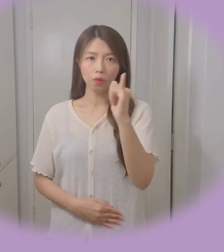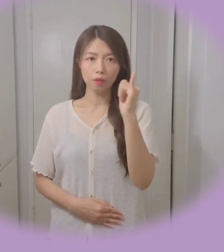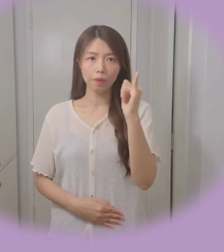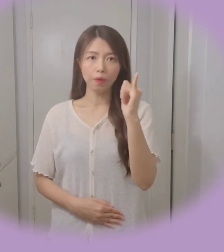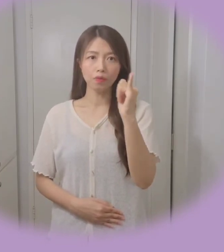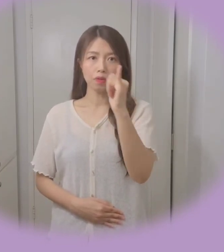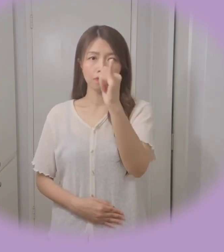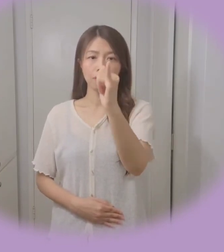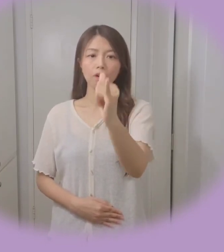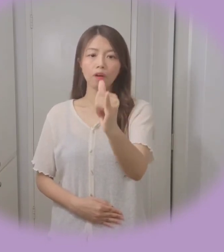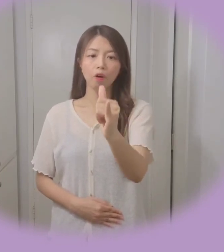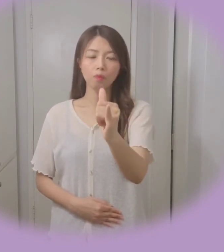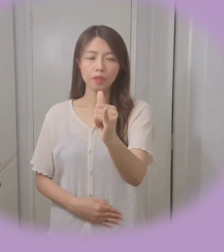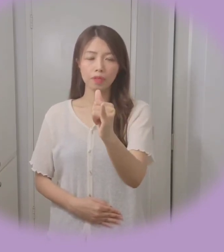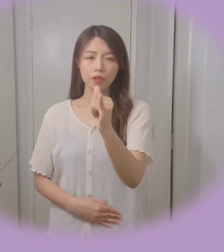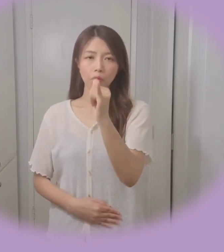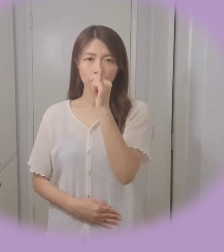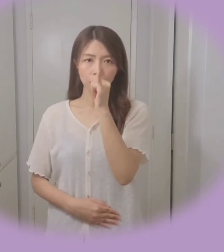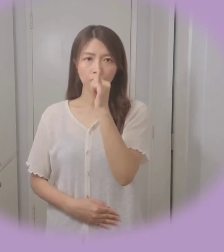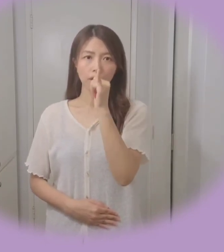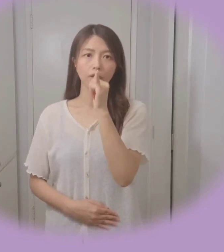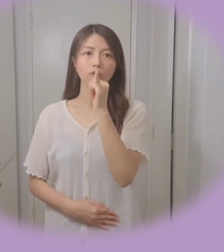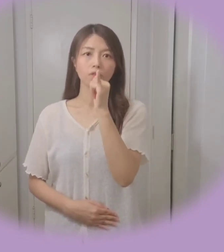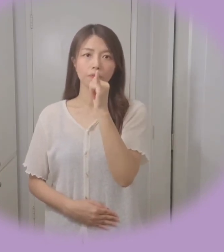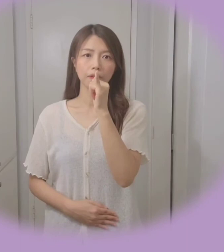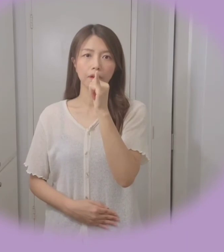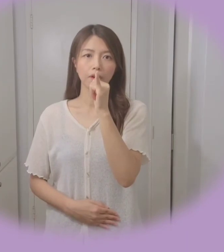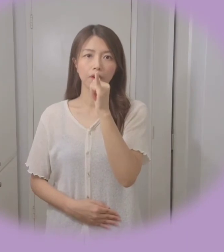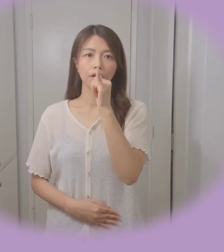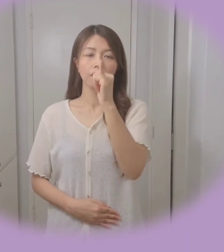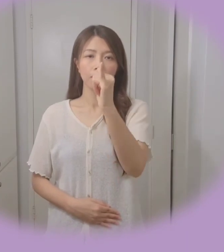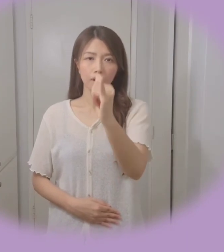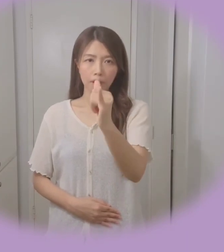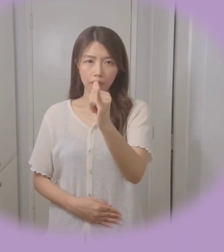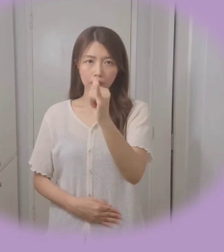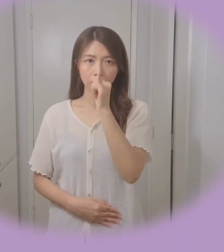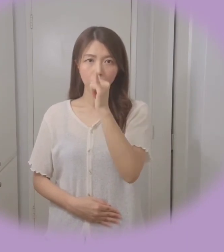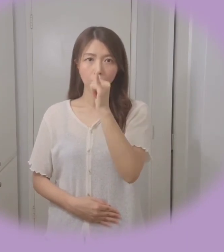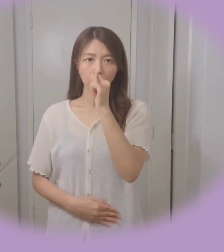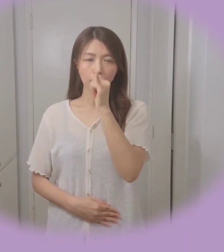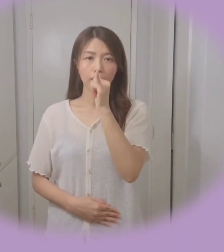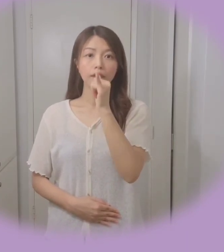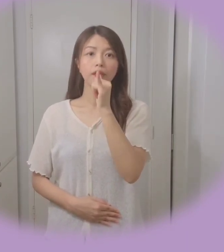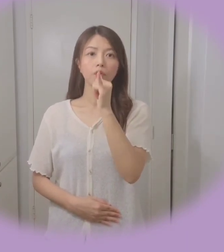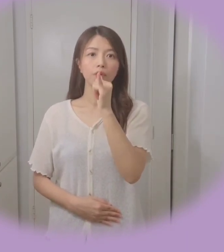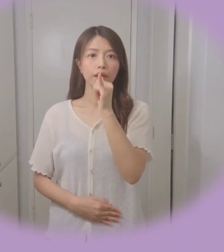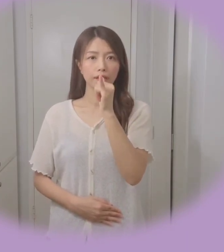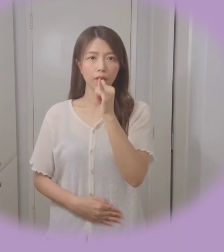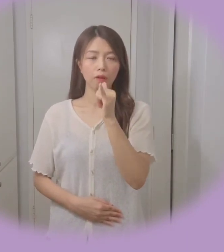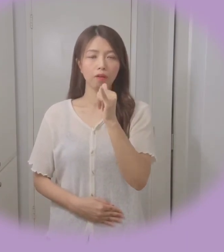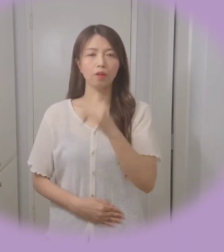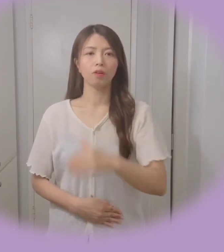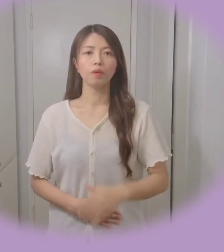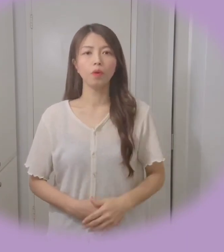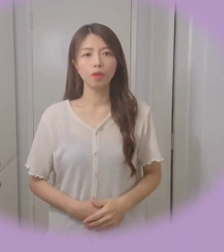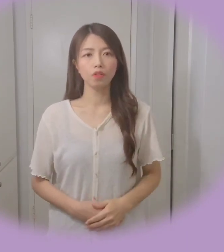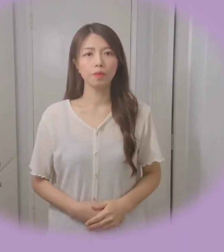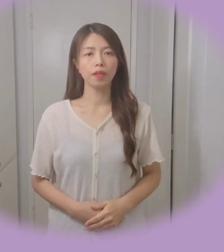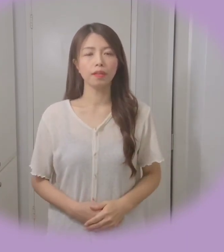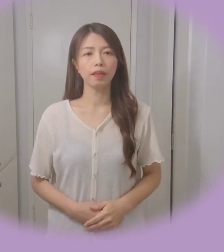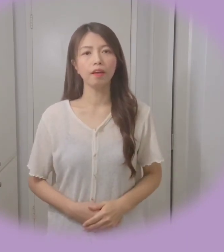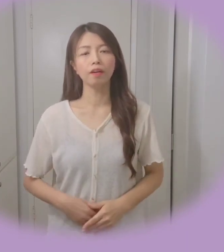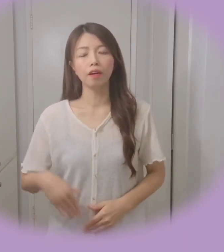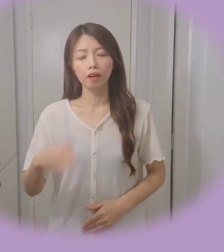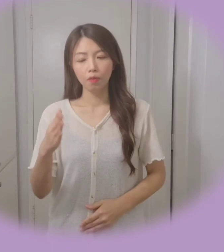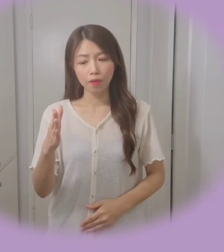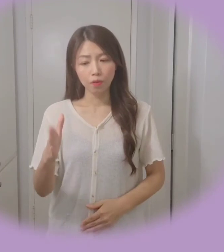검지하고 새끼손가락만 펴주셔서 엄지를 코 쪽으로 당겨주시면 돼요. 있도록, 있기 위해서 이렇게 표현해